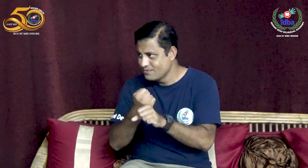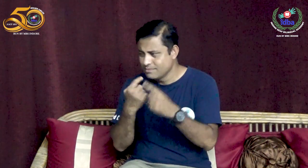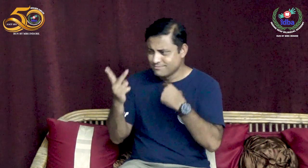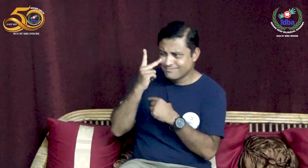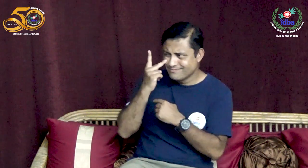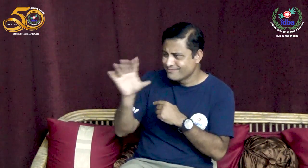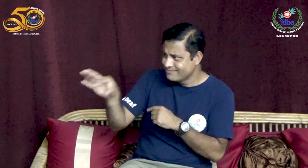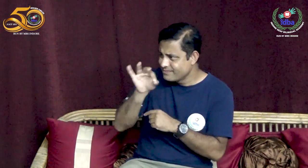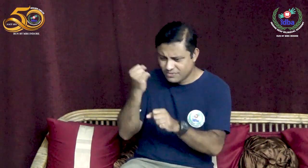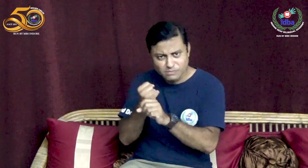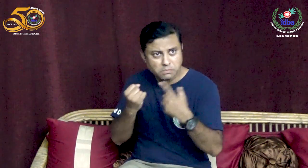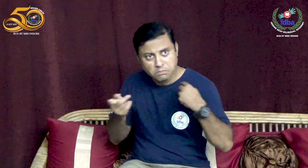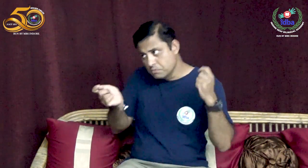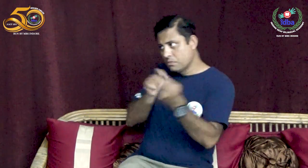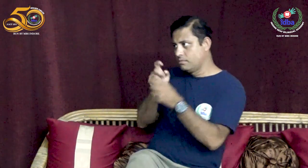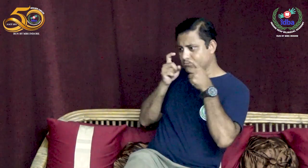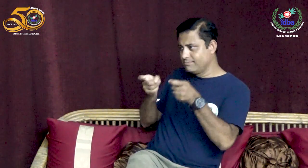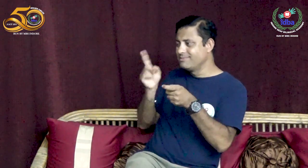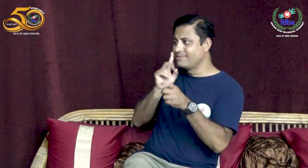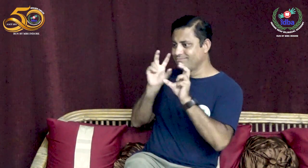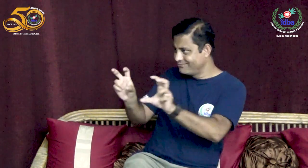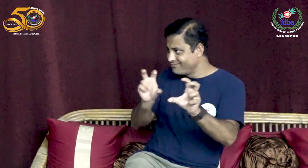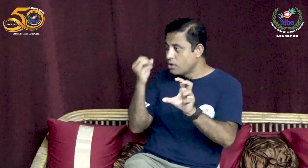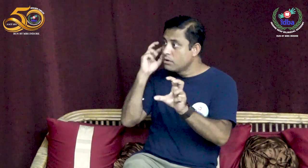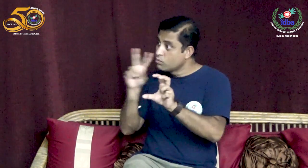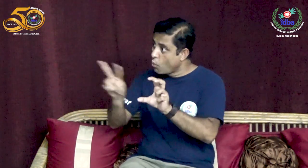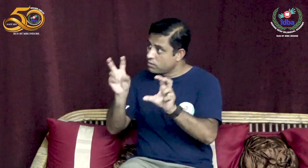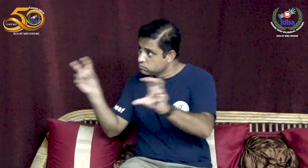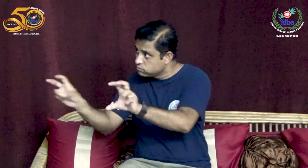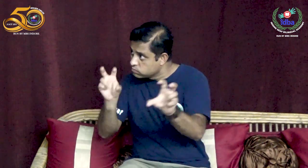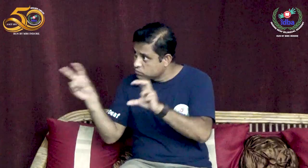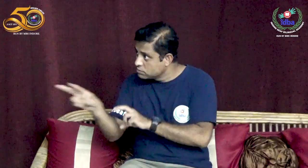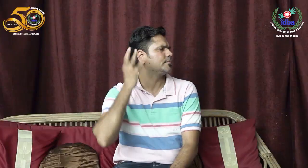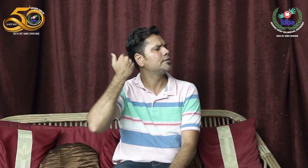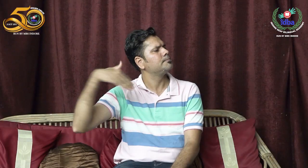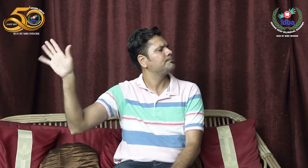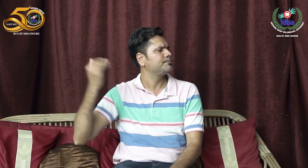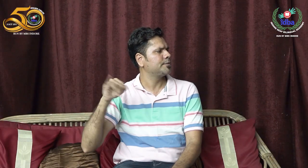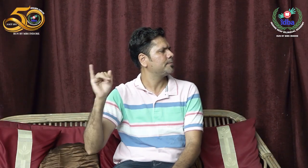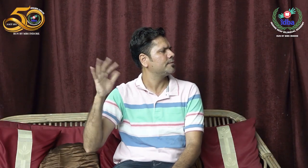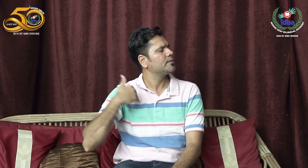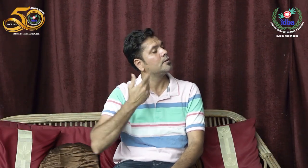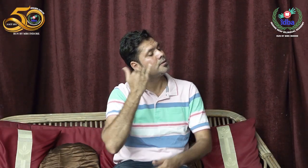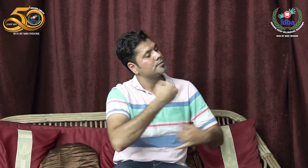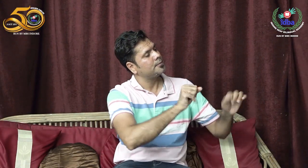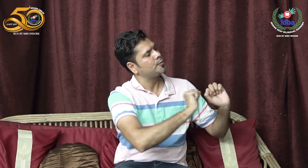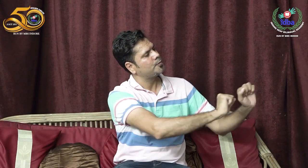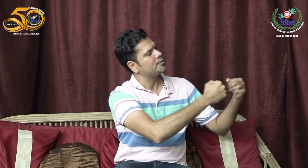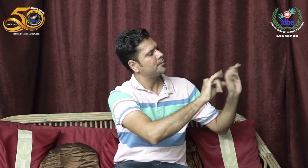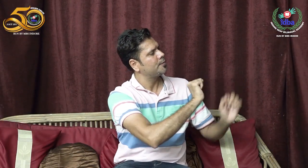आपने 16 साल काम किया, ये नहीं पहले आपने क्या, आप सबको हेयरिंग आपको देखते थे क्या? नहीं नहीं,